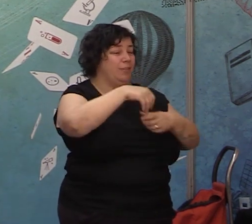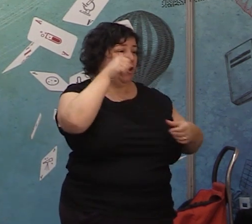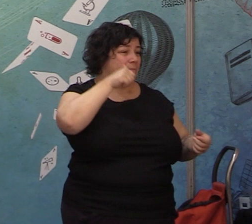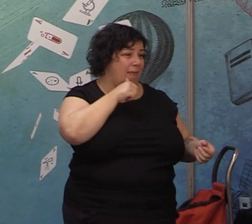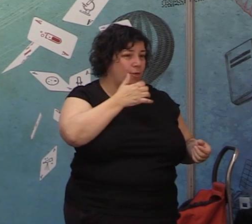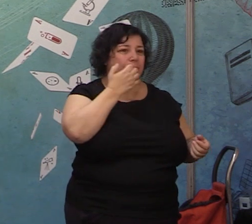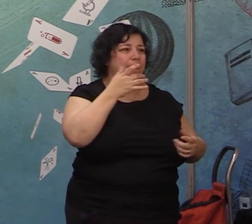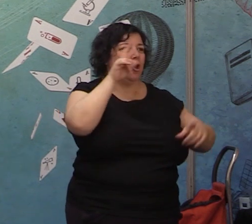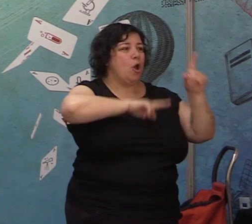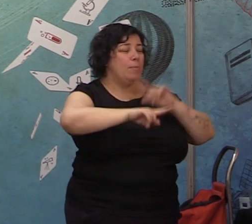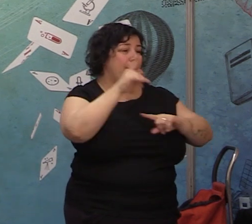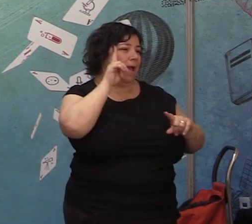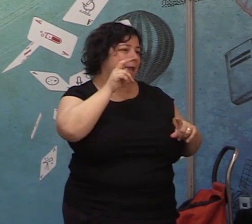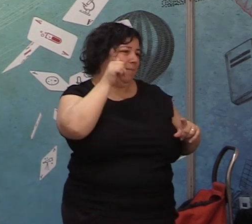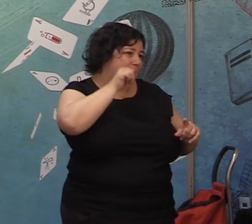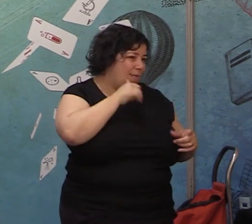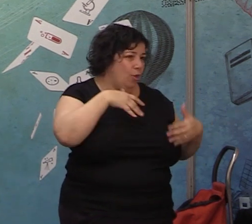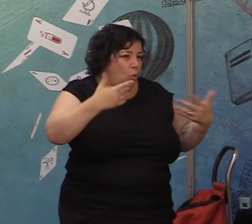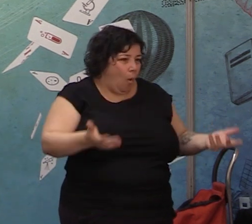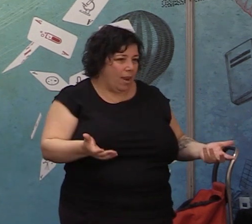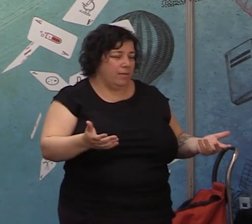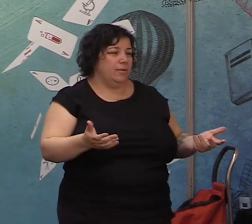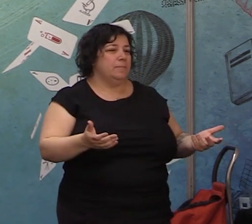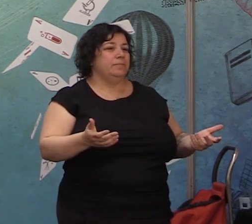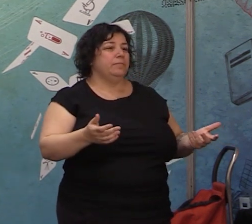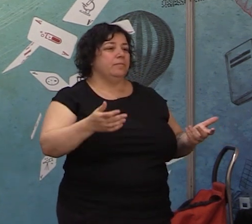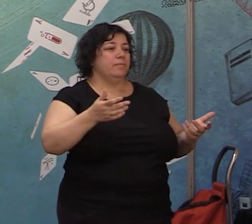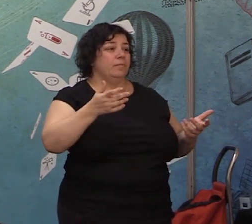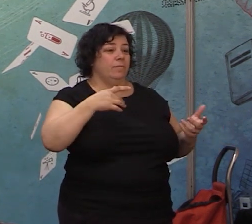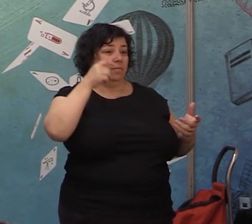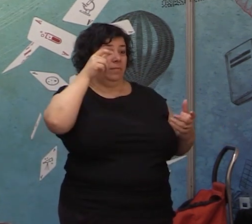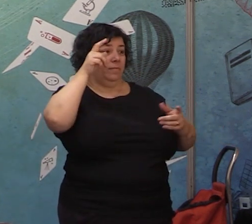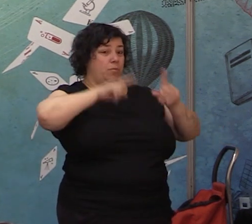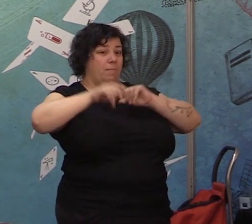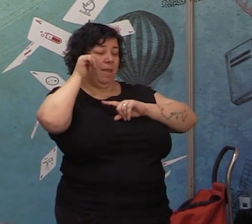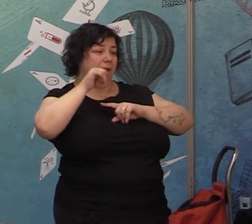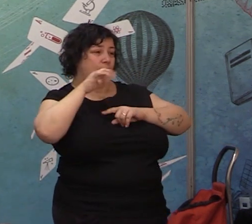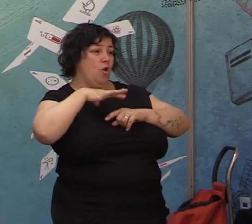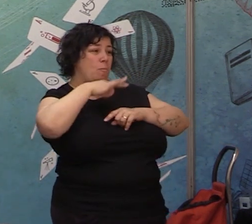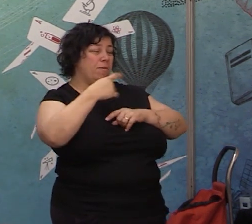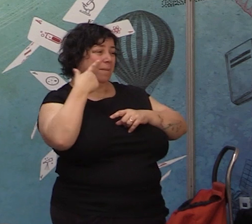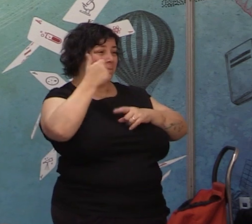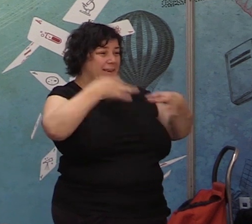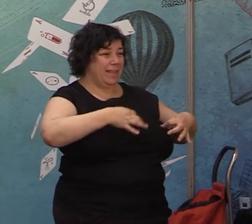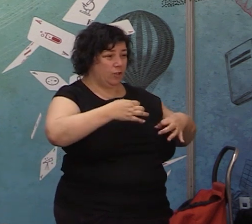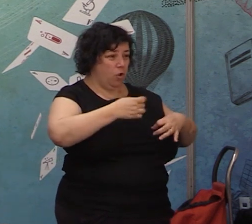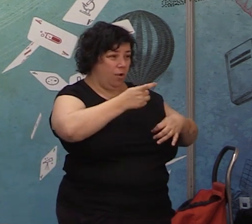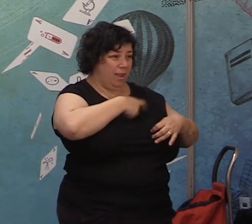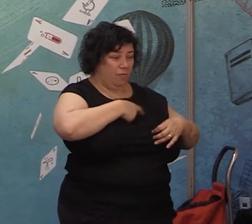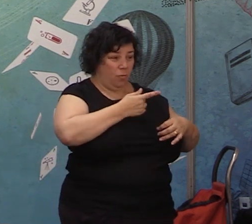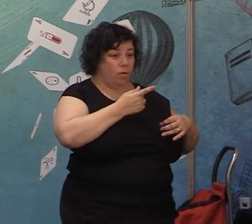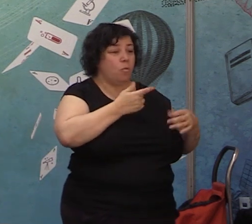como problemas en el embarazo. ¿Cuáles son los que pueden conferir a las mujeres un mayor riesgo cardiovascular a la